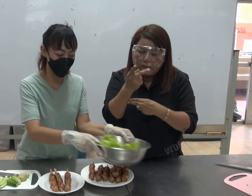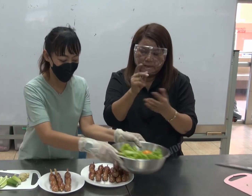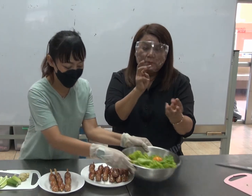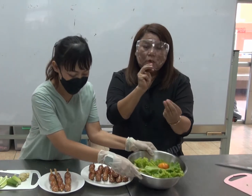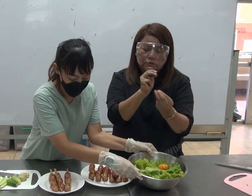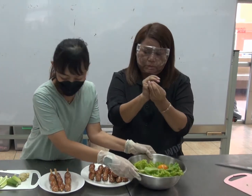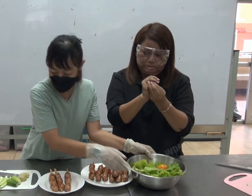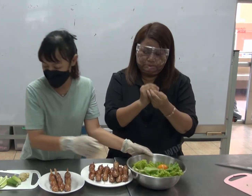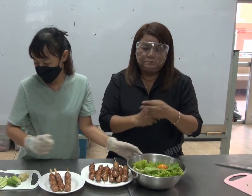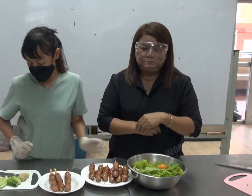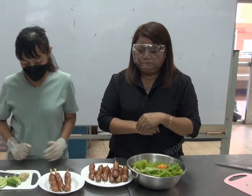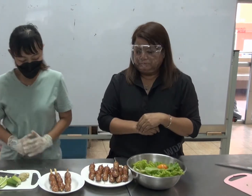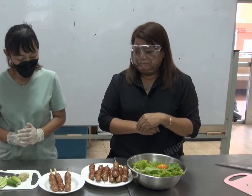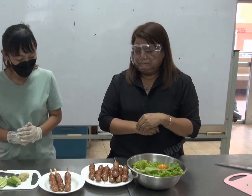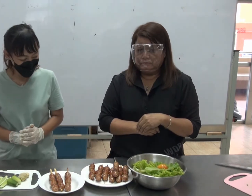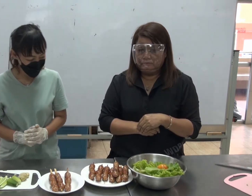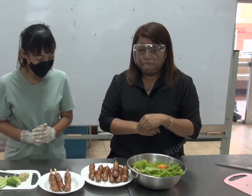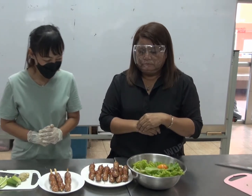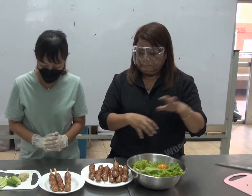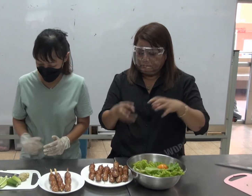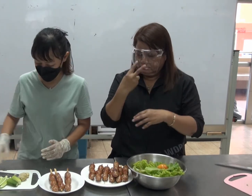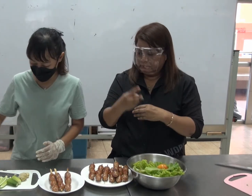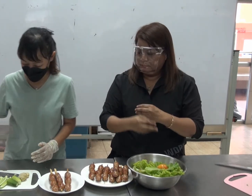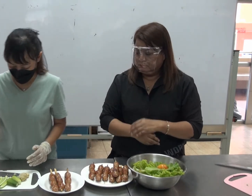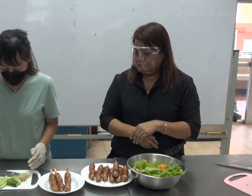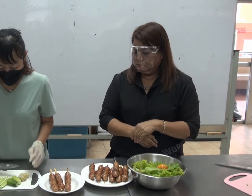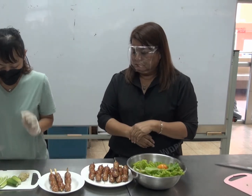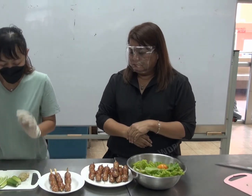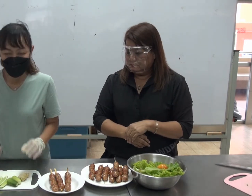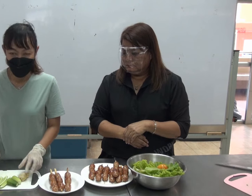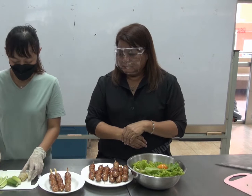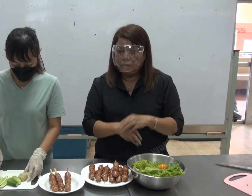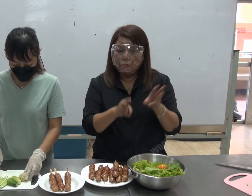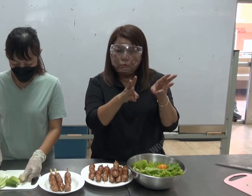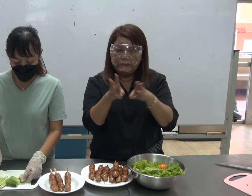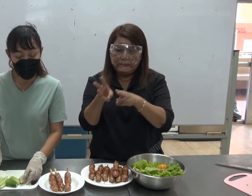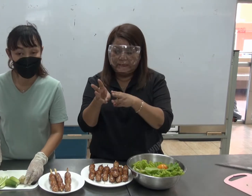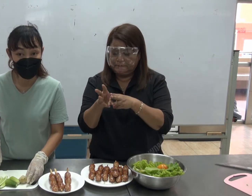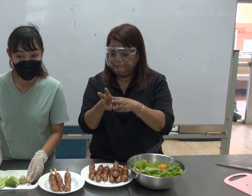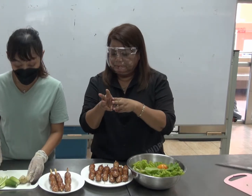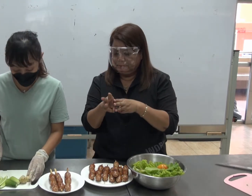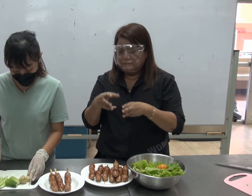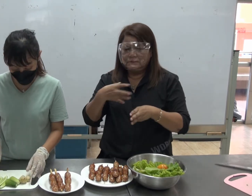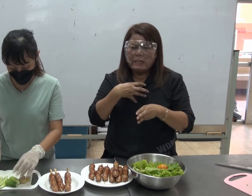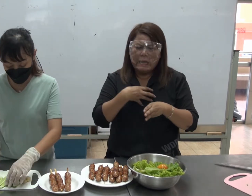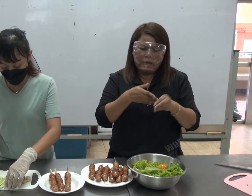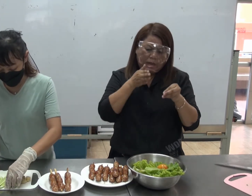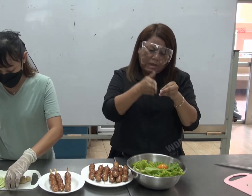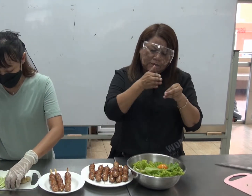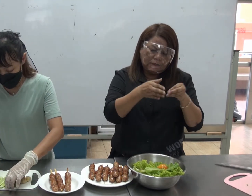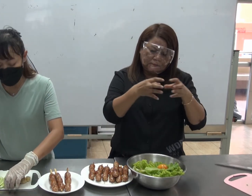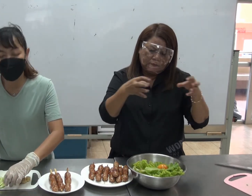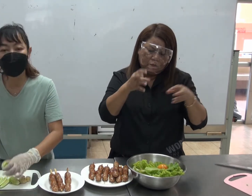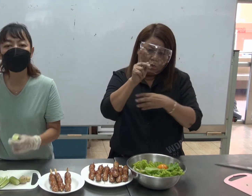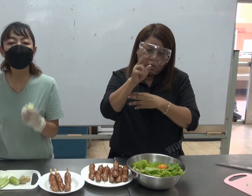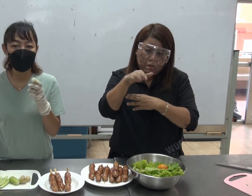ความนะคะอันนี้เดี๋ยวเราก็จะมาดูกันเนาะวิธีการอันนี้คุณจะหั่นแตงกวาก่อนเราก็จะเริ่ม